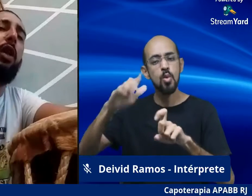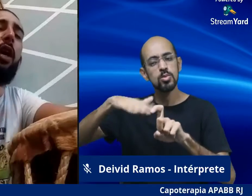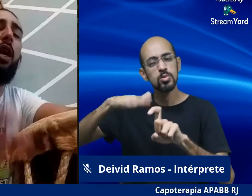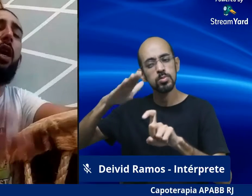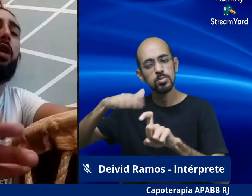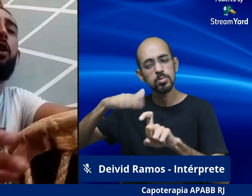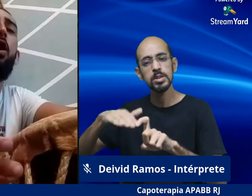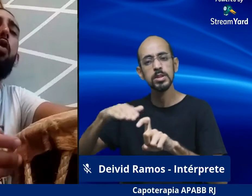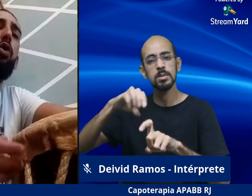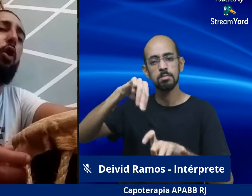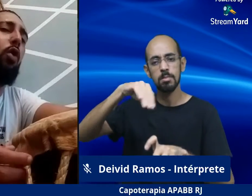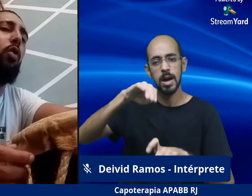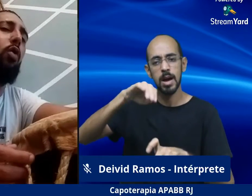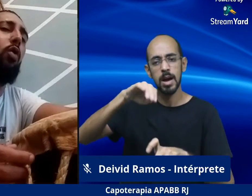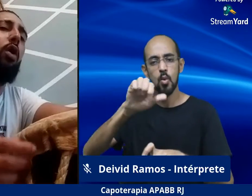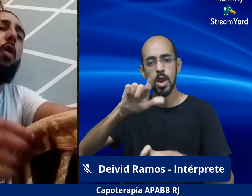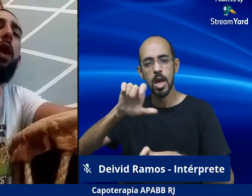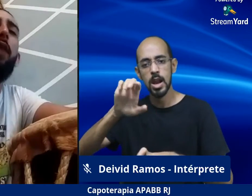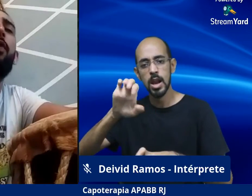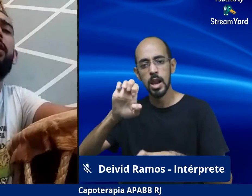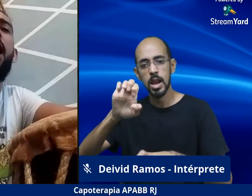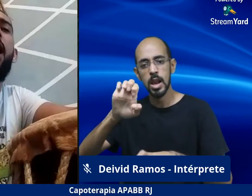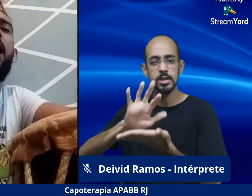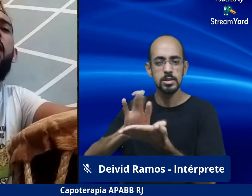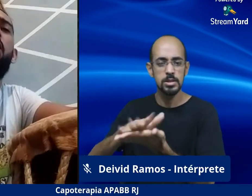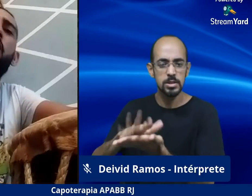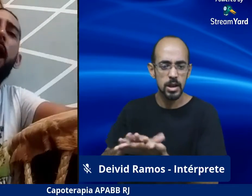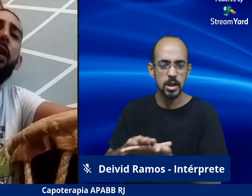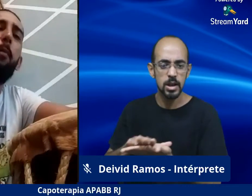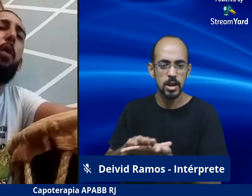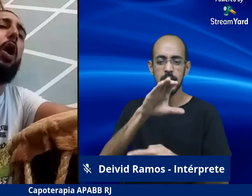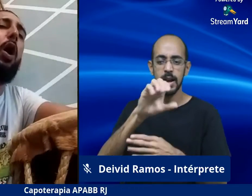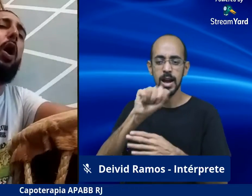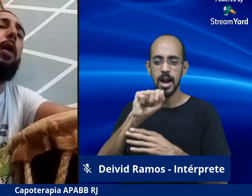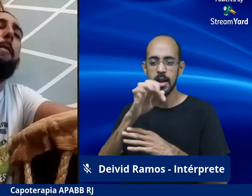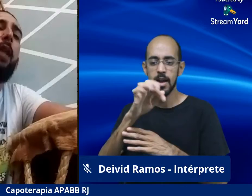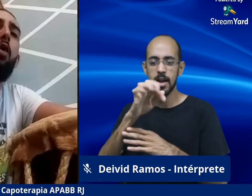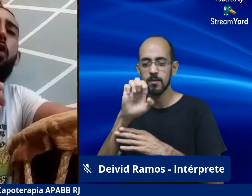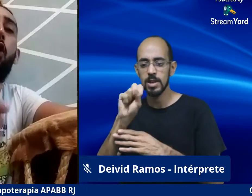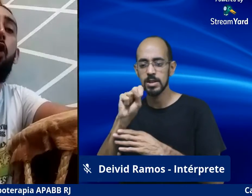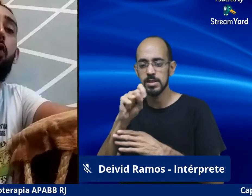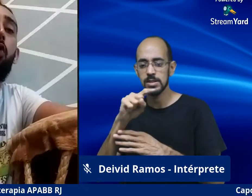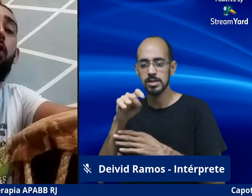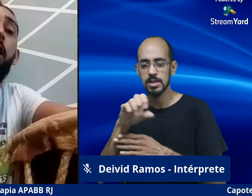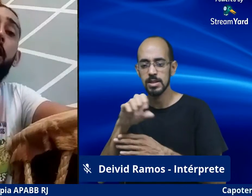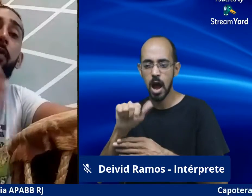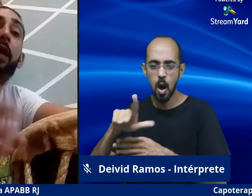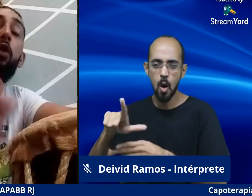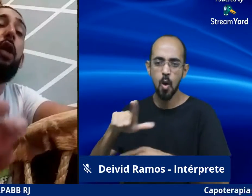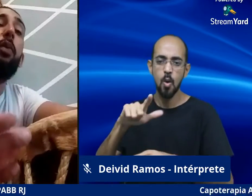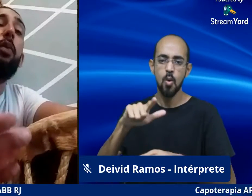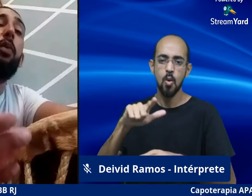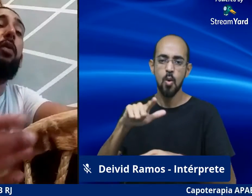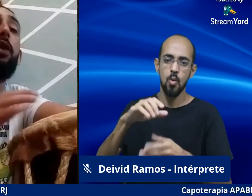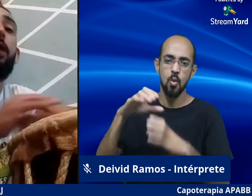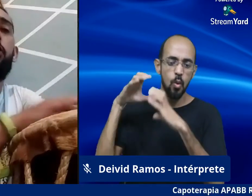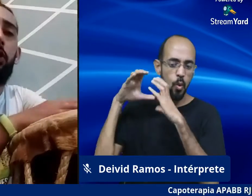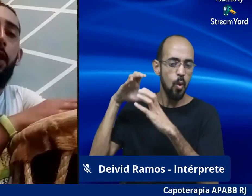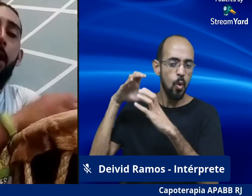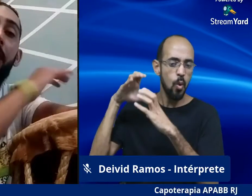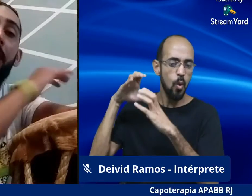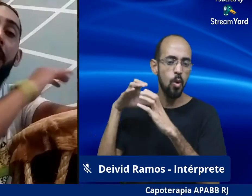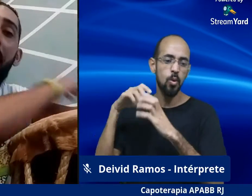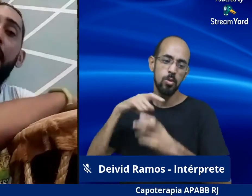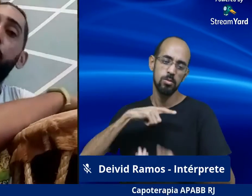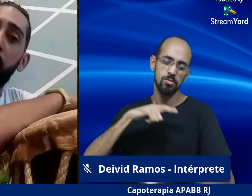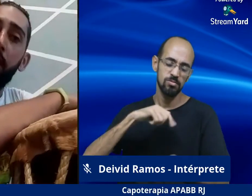puxada de rede, o jongo, o cafezal, o carimbó, né, o coco e várias outras manifestações,